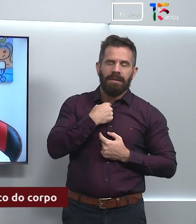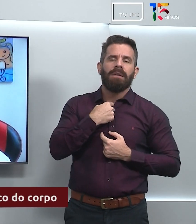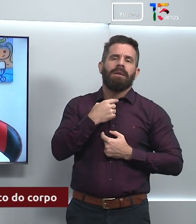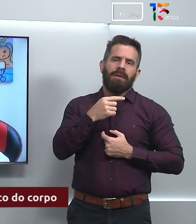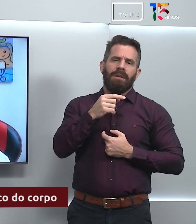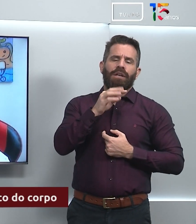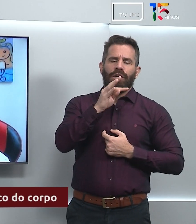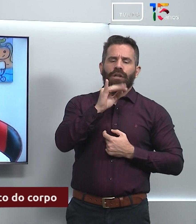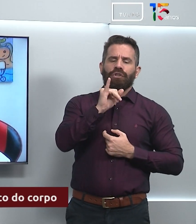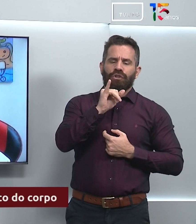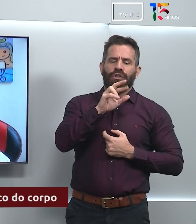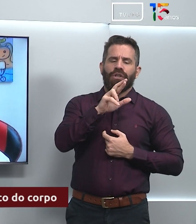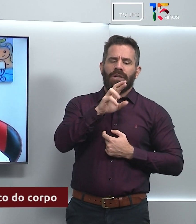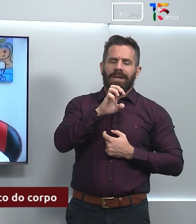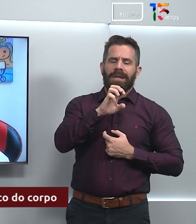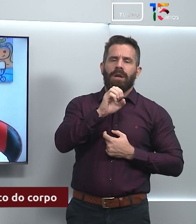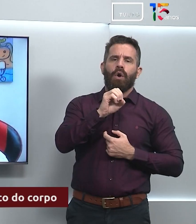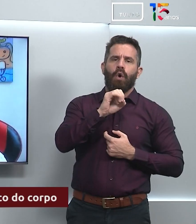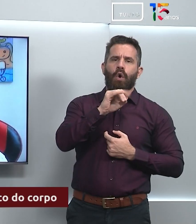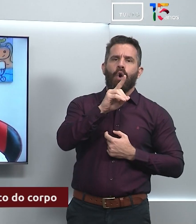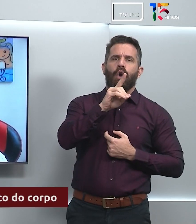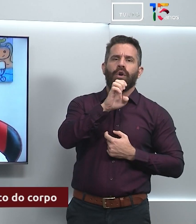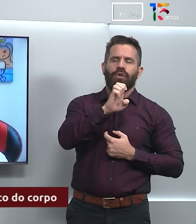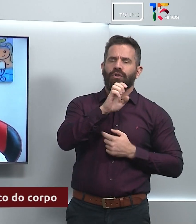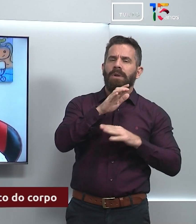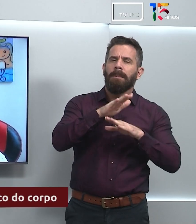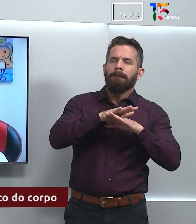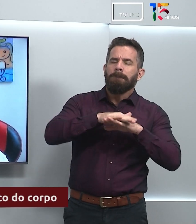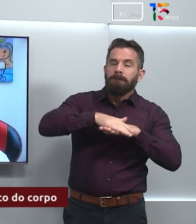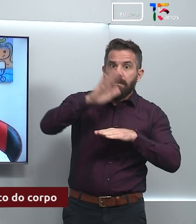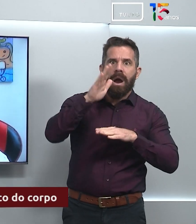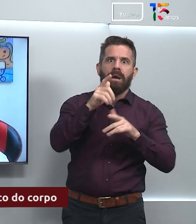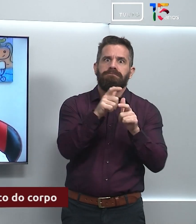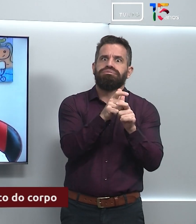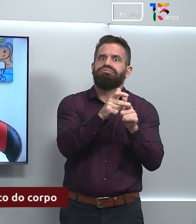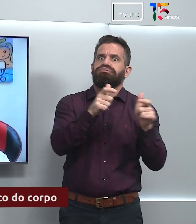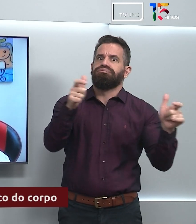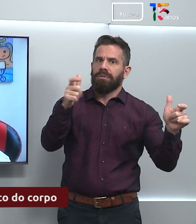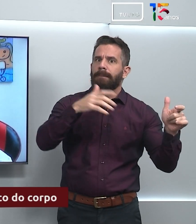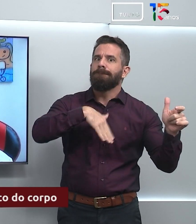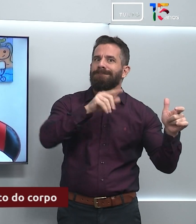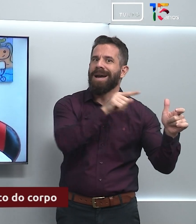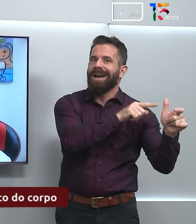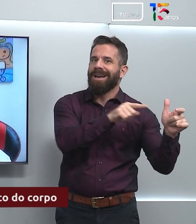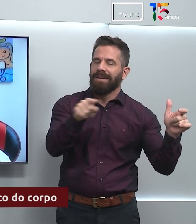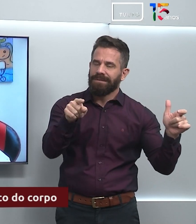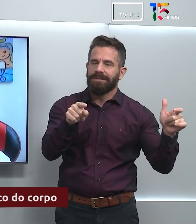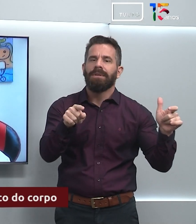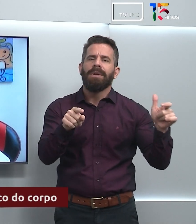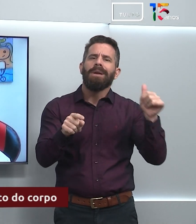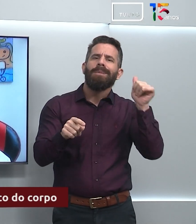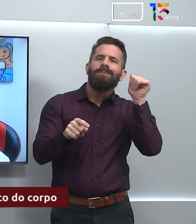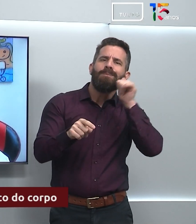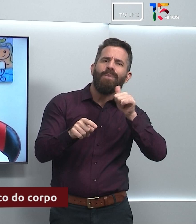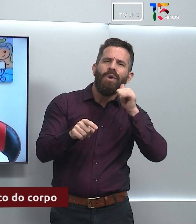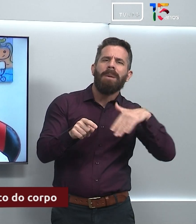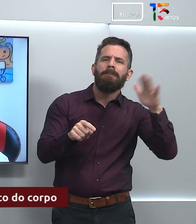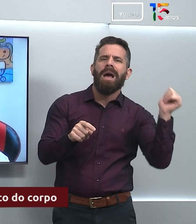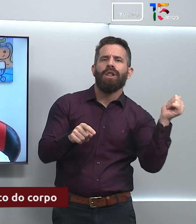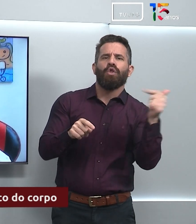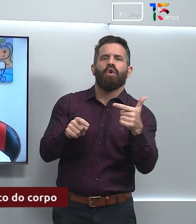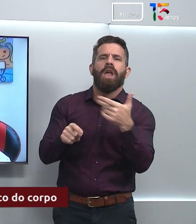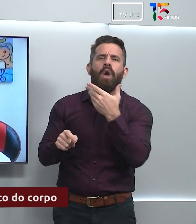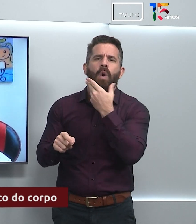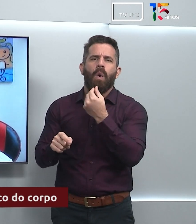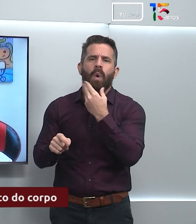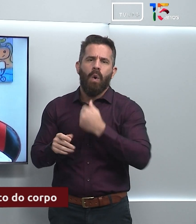frequentes. E olha, mulheres são cerca de 10 vezes mais acometidas do que homens. Geralmente o hormônio tireoidiano ele não modifica tanto ao longo